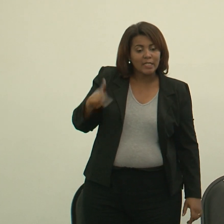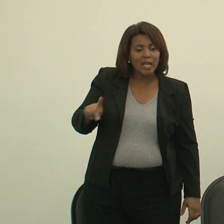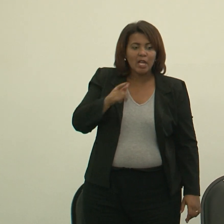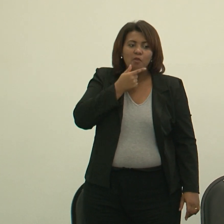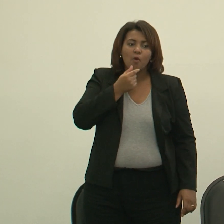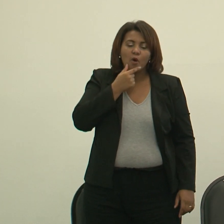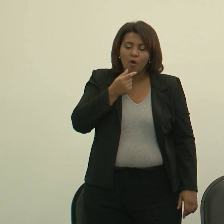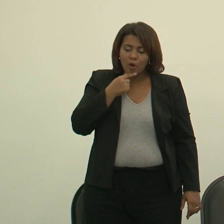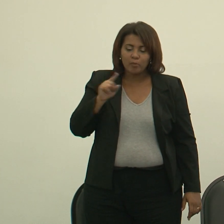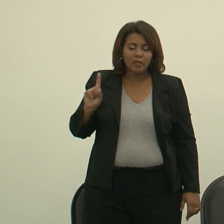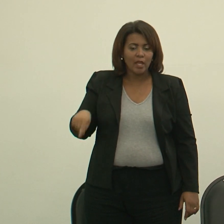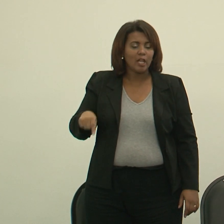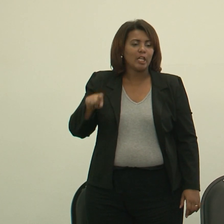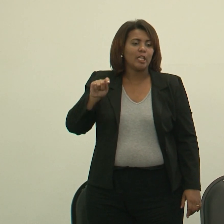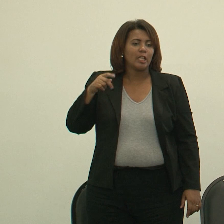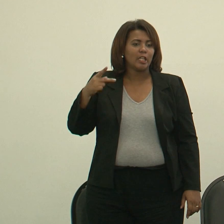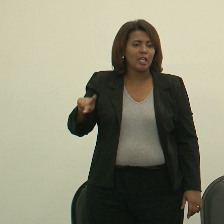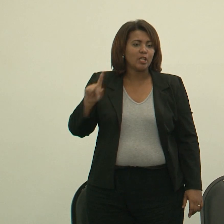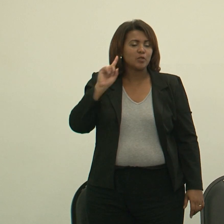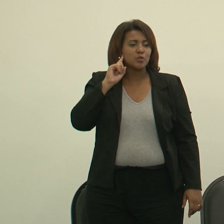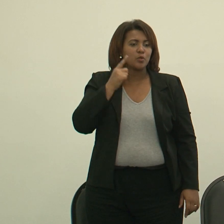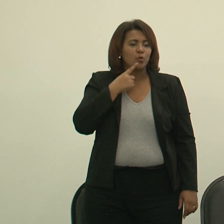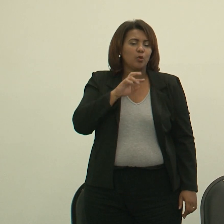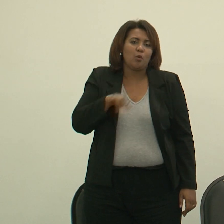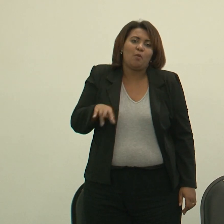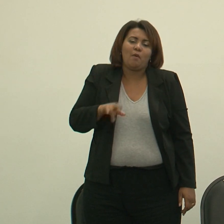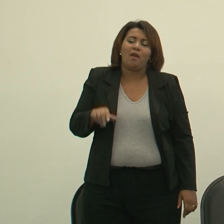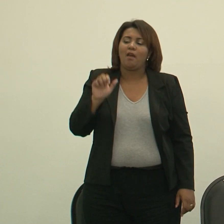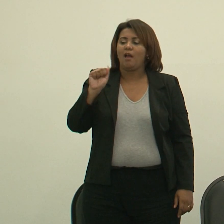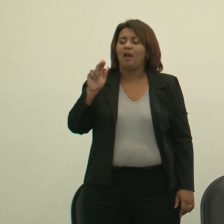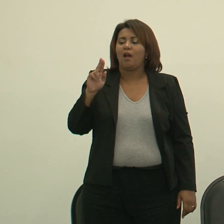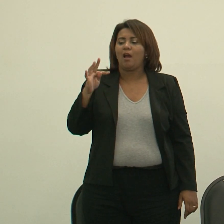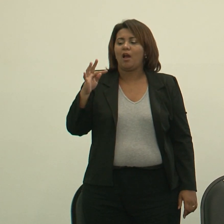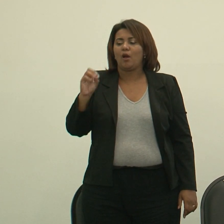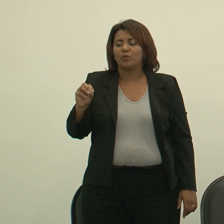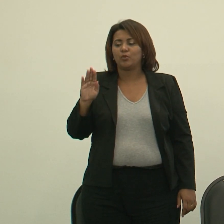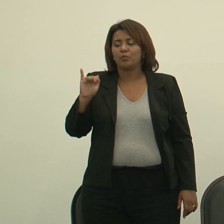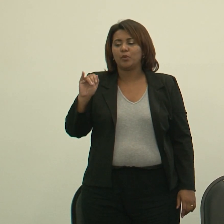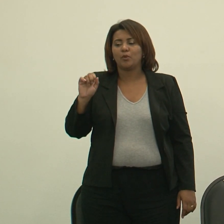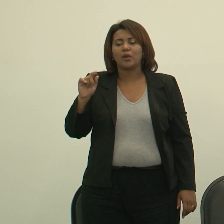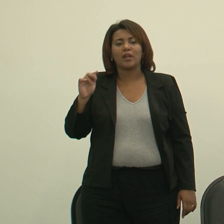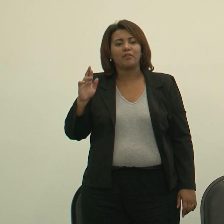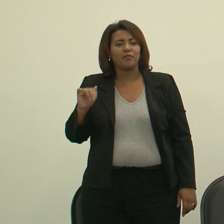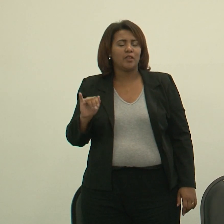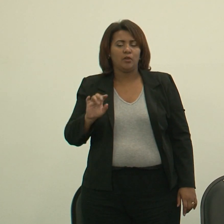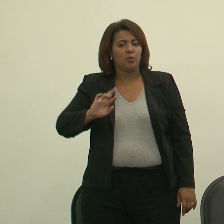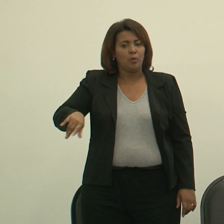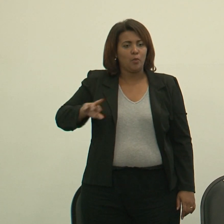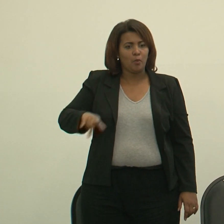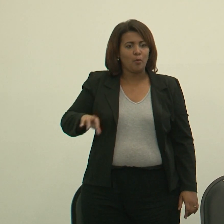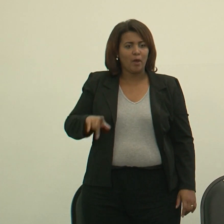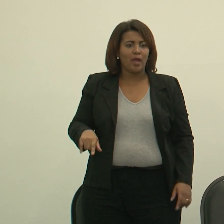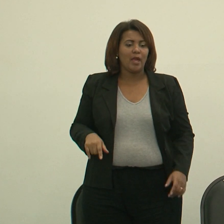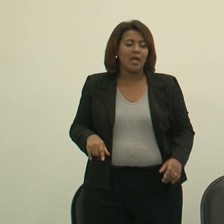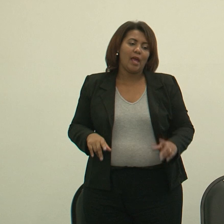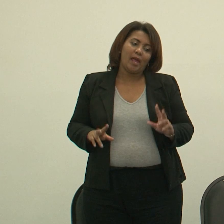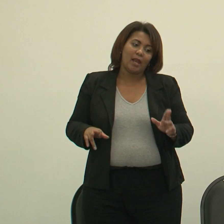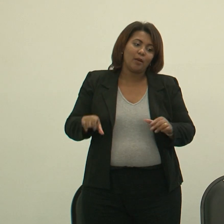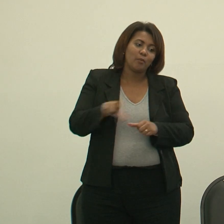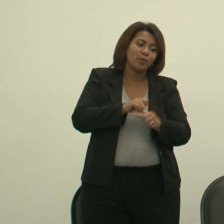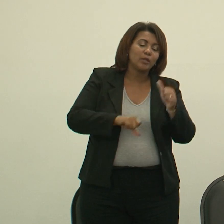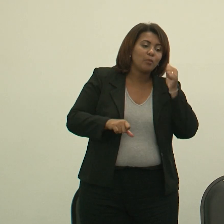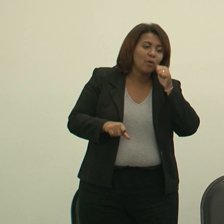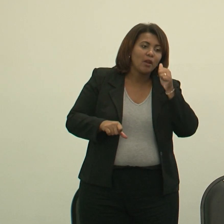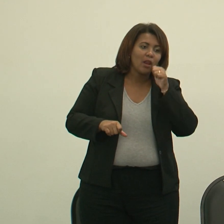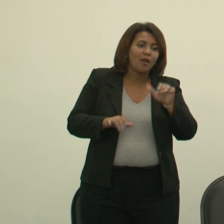mas não é uma autobiografia. Não é, por exemplo, como o trabalho da Emmanuelle Laborie, que é O Grito da Gaivota, em português, O Voo